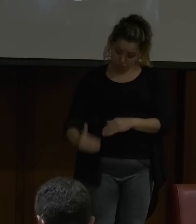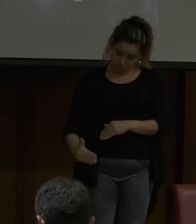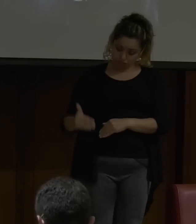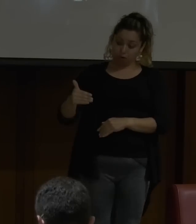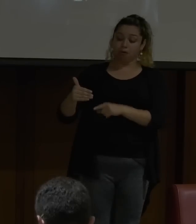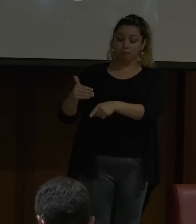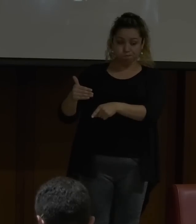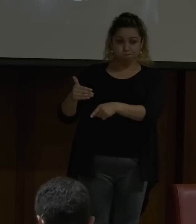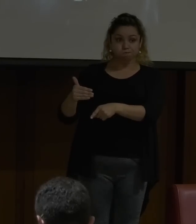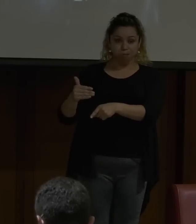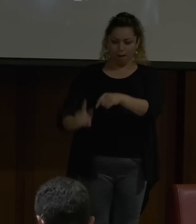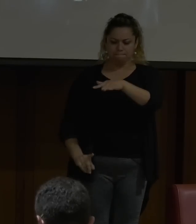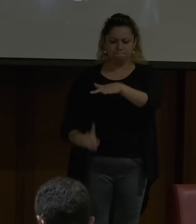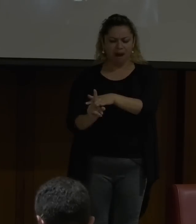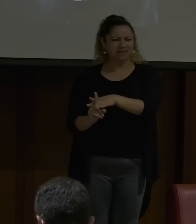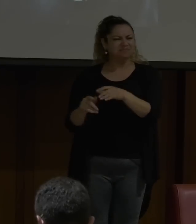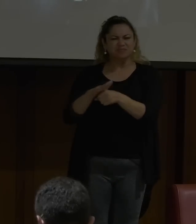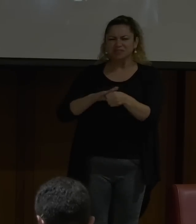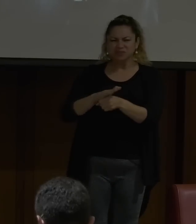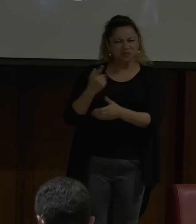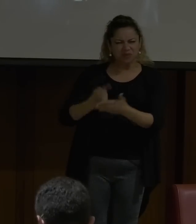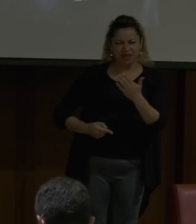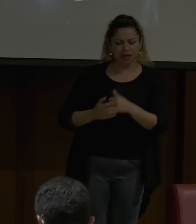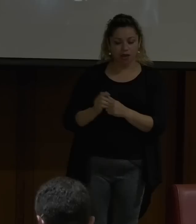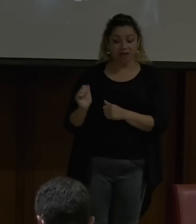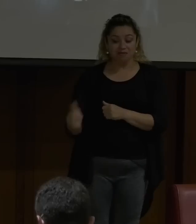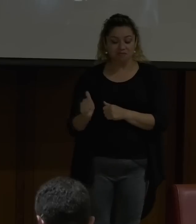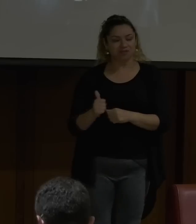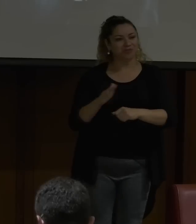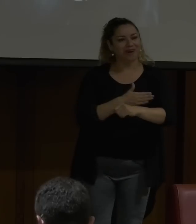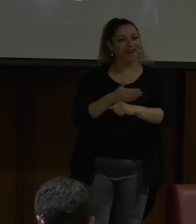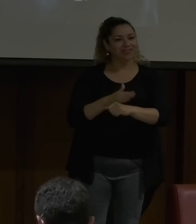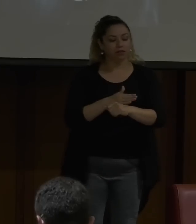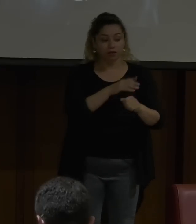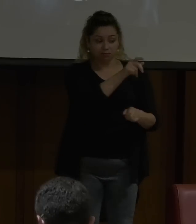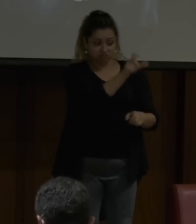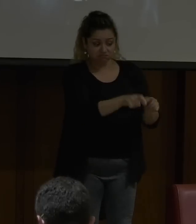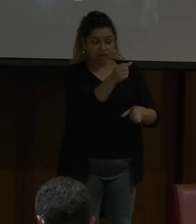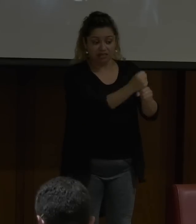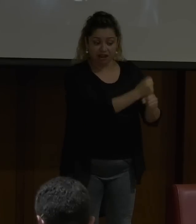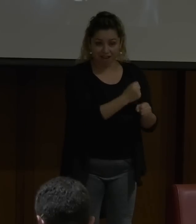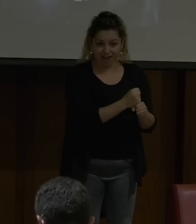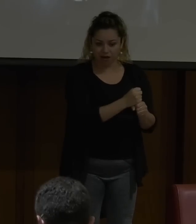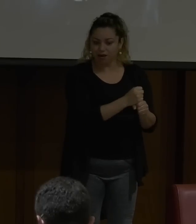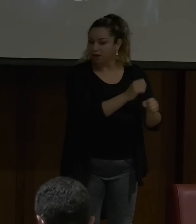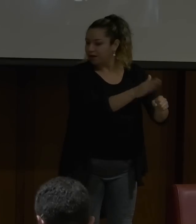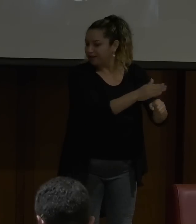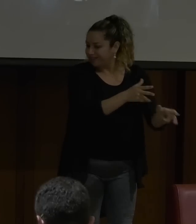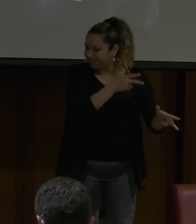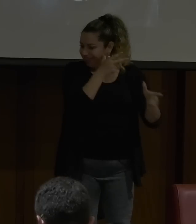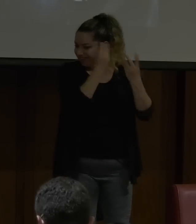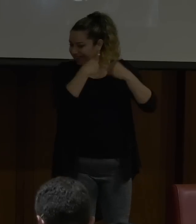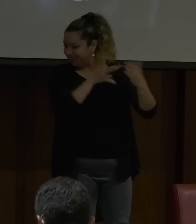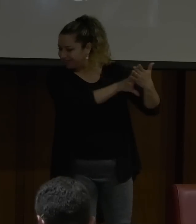un hecho marcó su futuro cuando repitió con gracia lo que cantaban los jornaleros de la finca. Allá en el Rancho Grande, allá donde